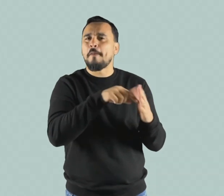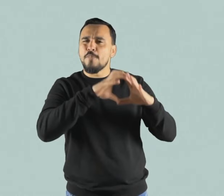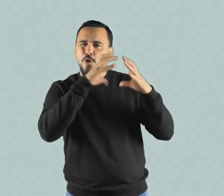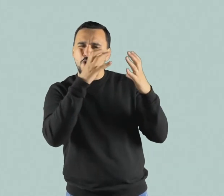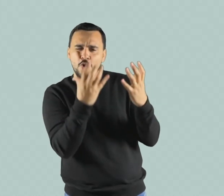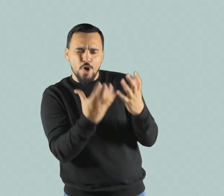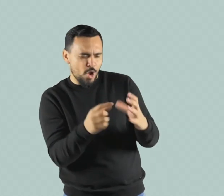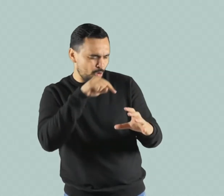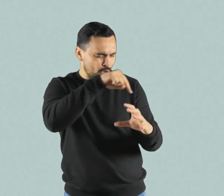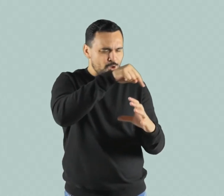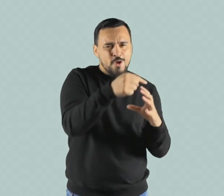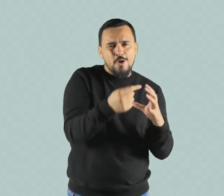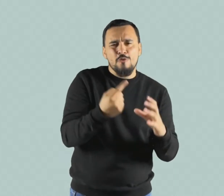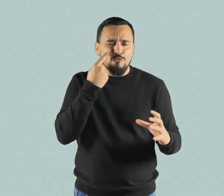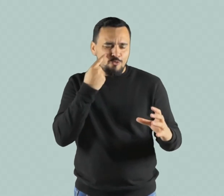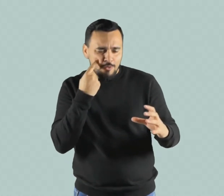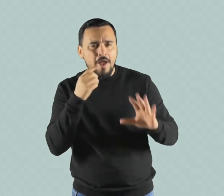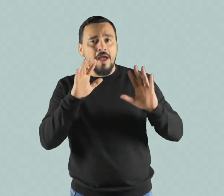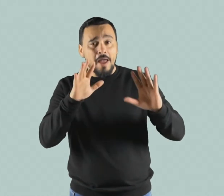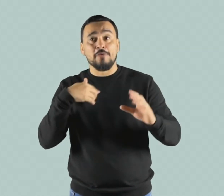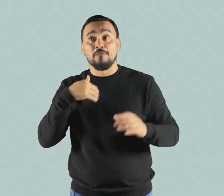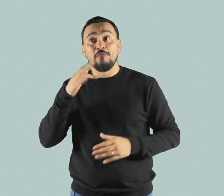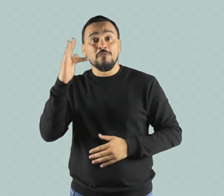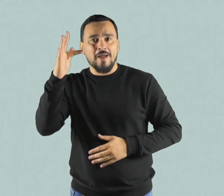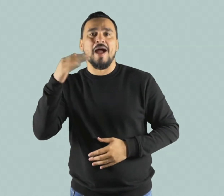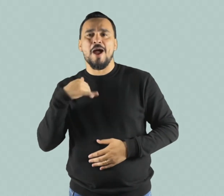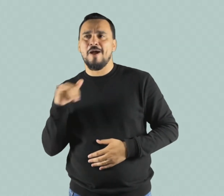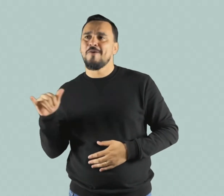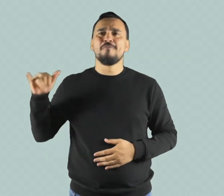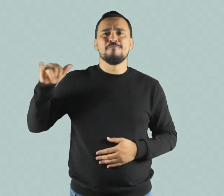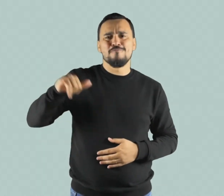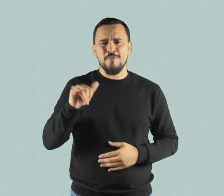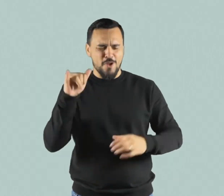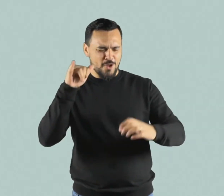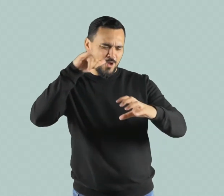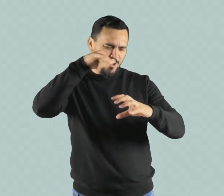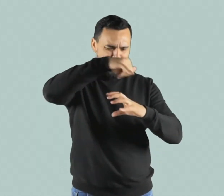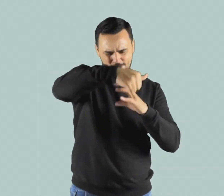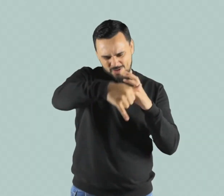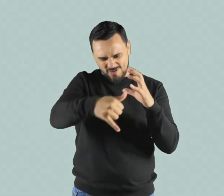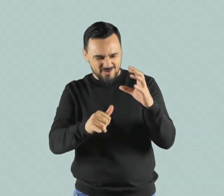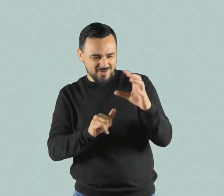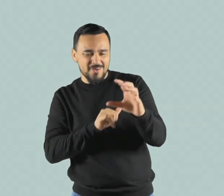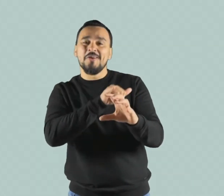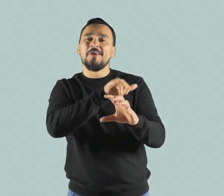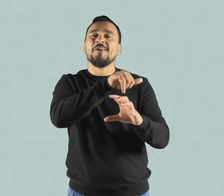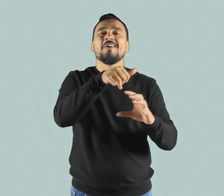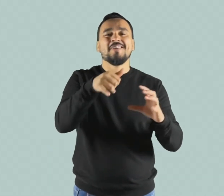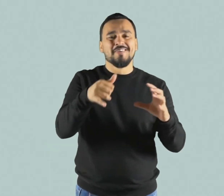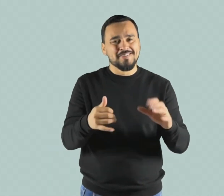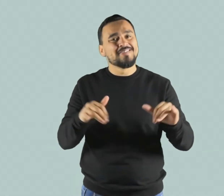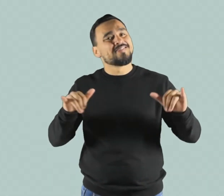La geografía me sirvió de mucho. Volé un poco por todo el mundo.